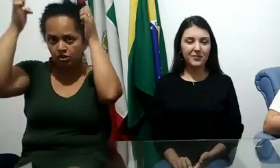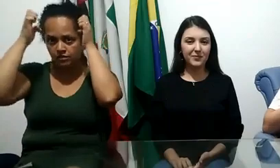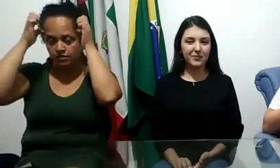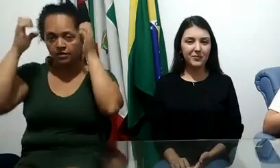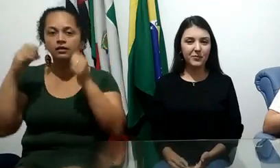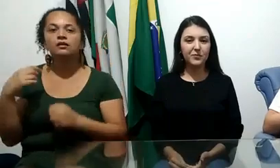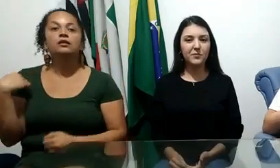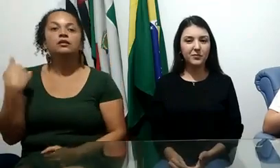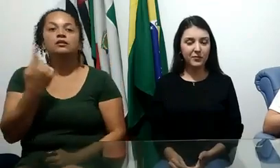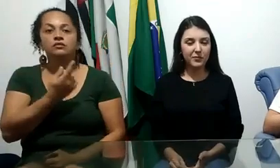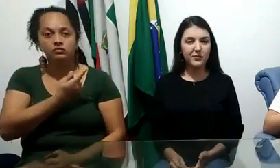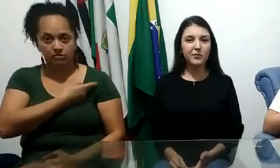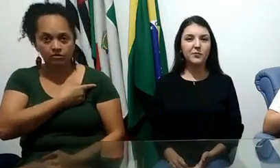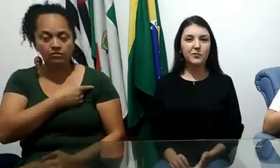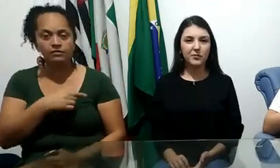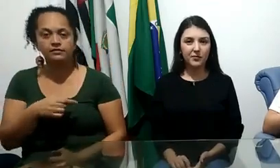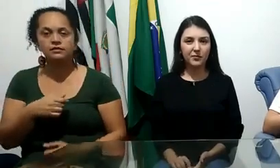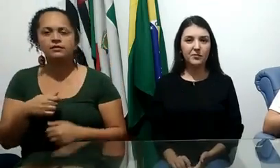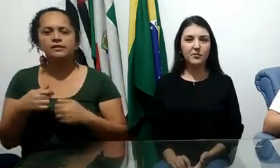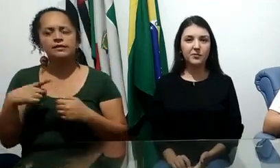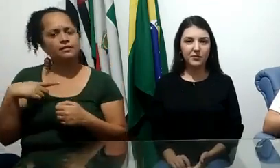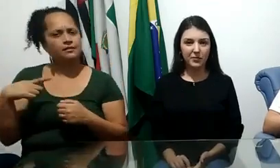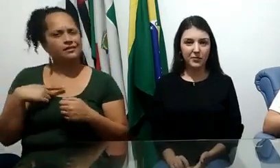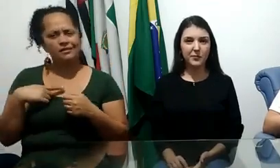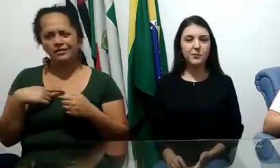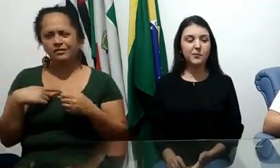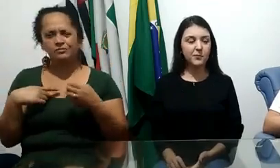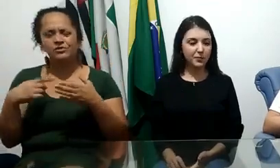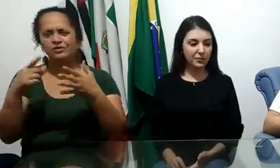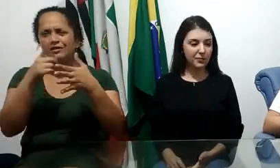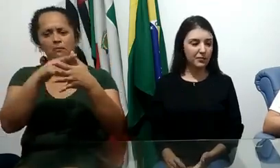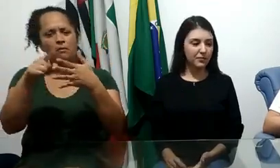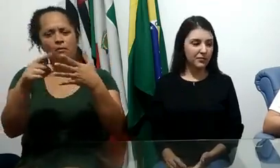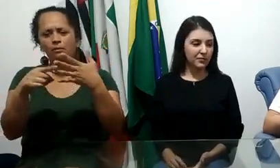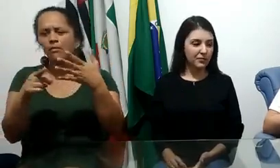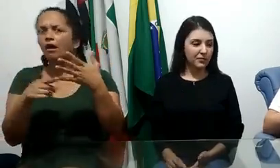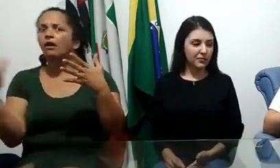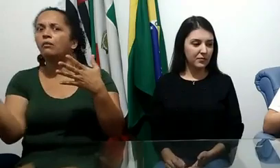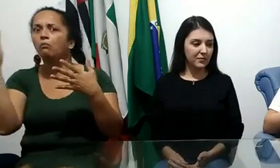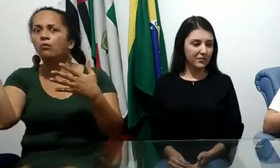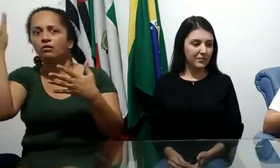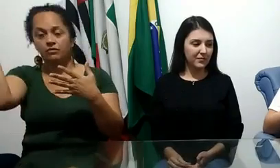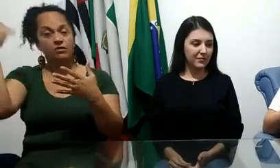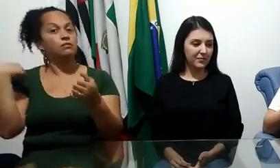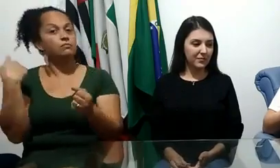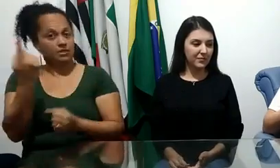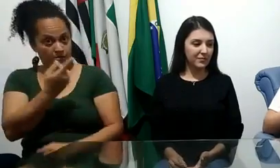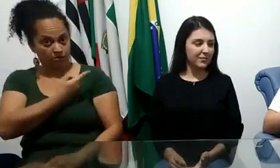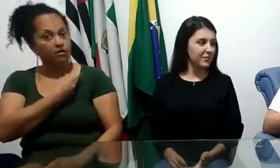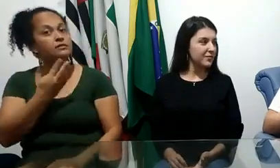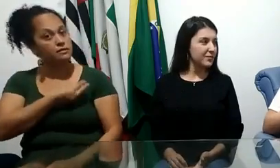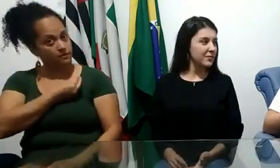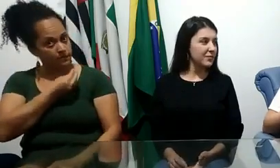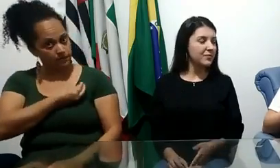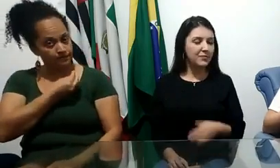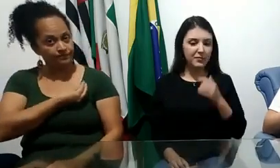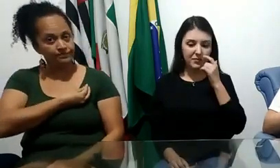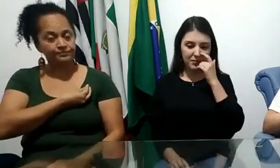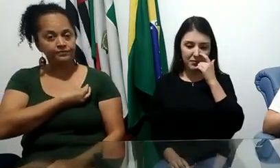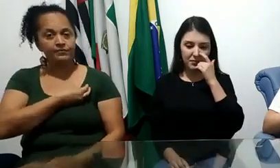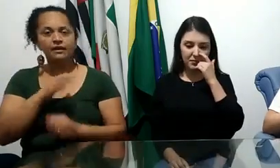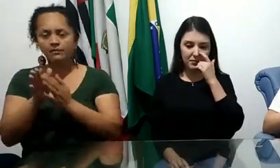consegue extrair princípios extremamente importantes para as nossas vidas. Na Bíblia não fala exatamente